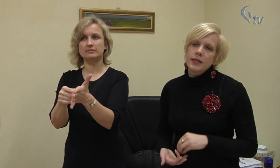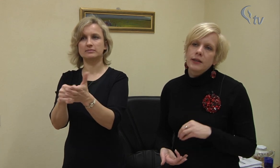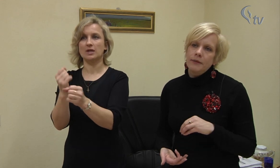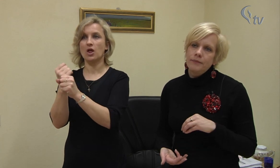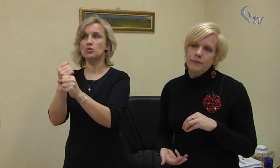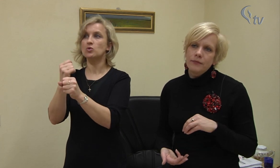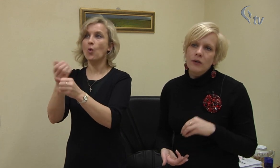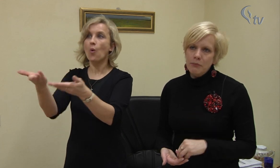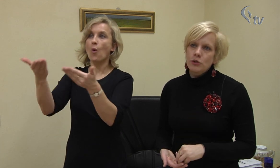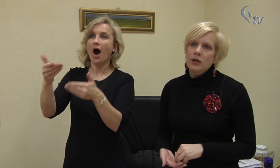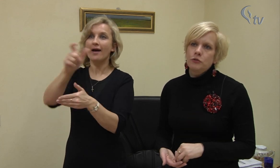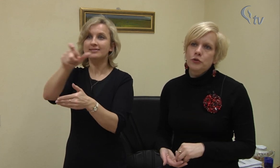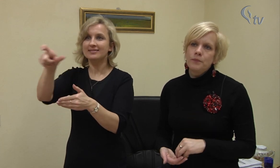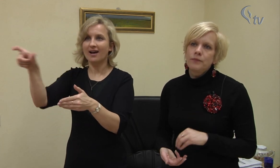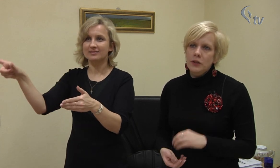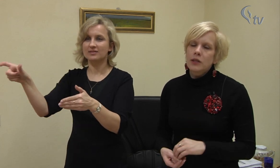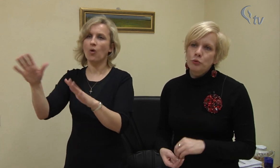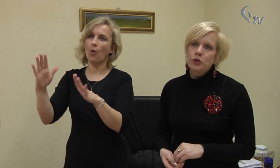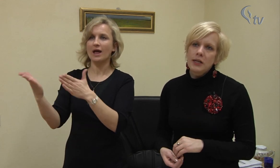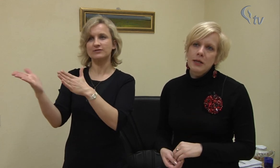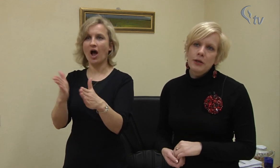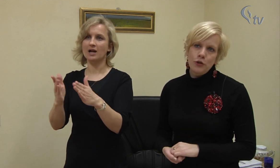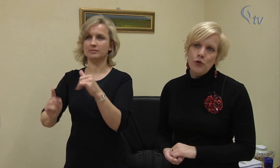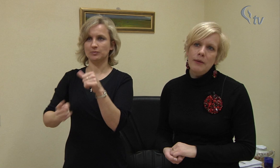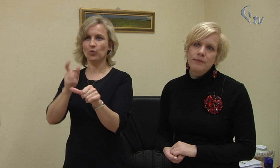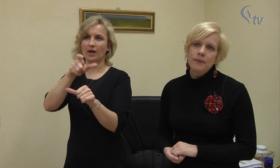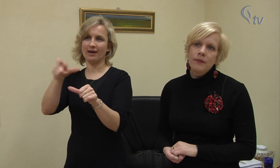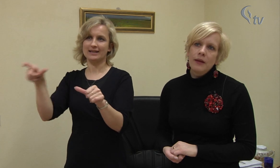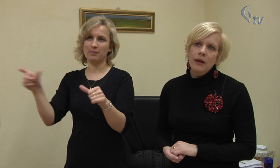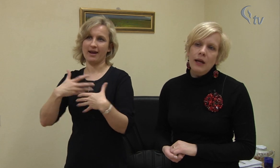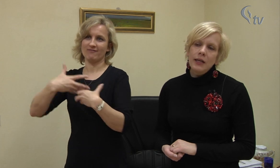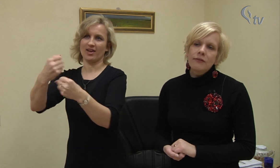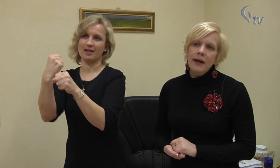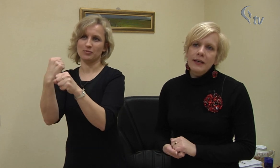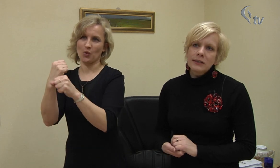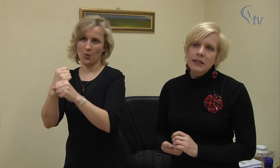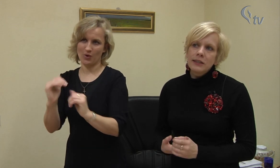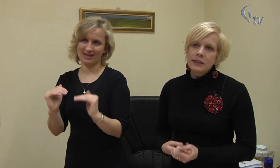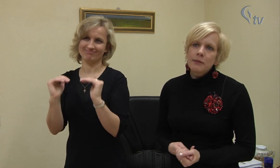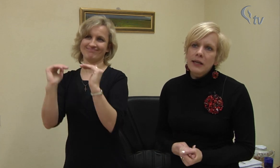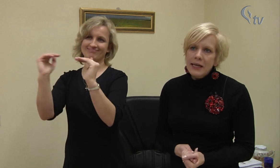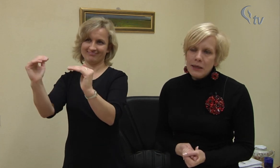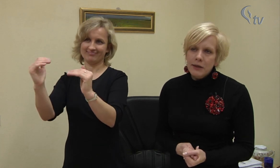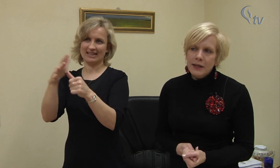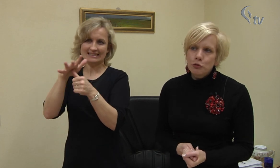tööandjate valmisolekut, võtta puudega inimene tööle. Ja et väheneks selline diskrimineerimine,